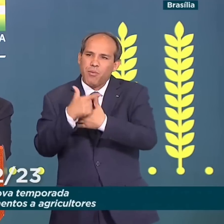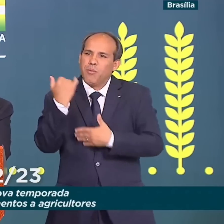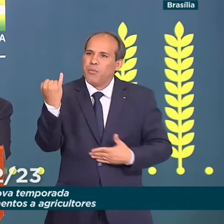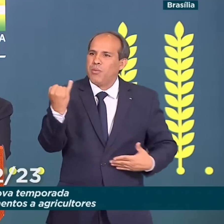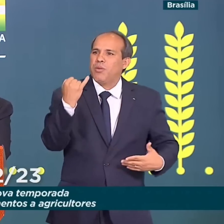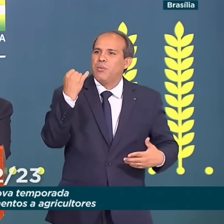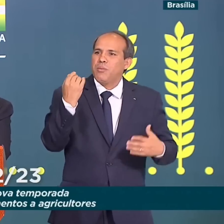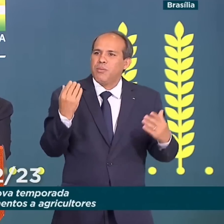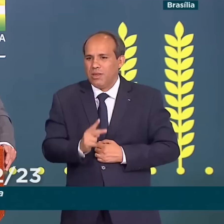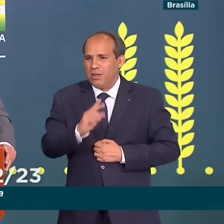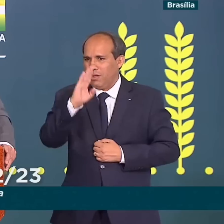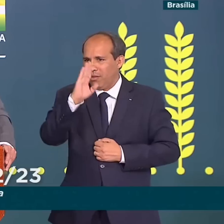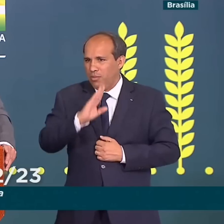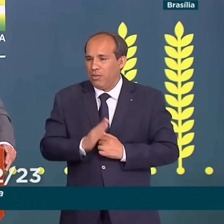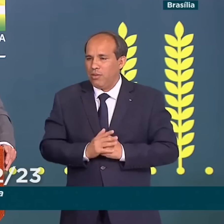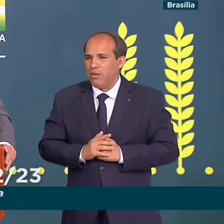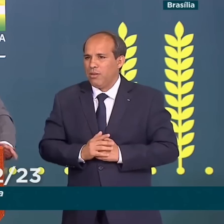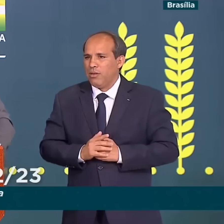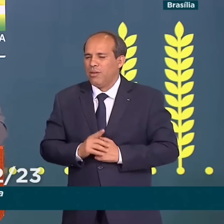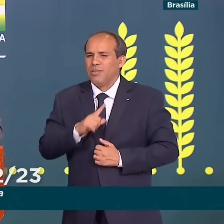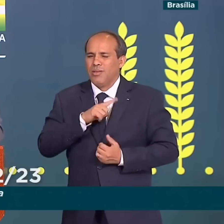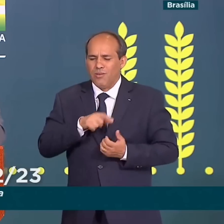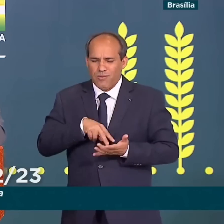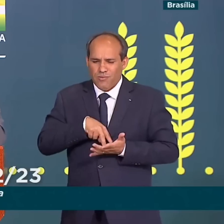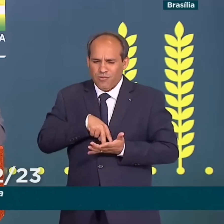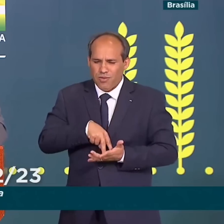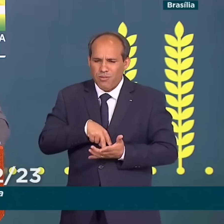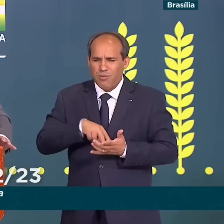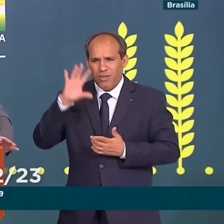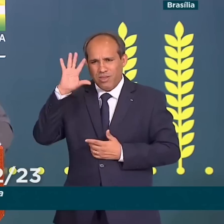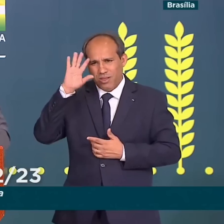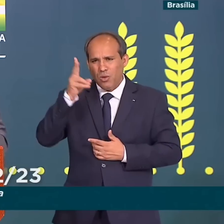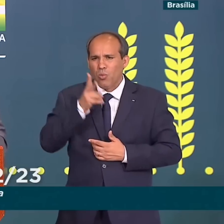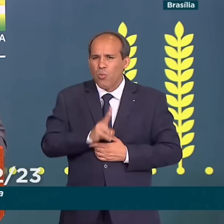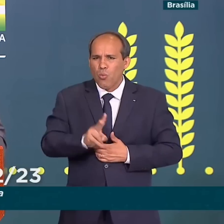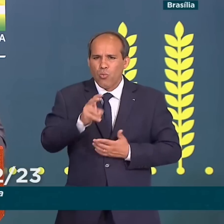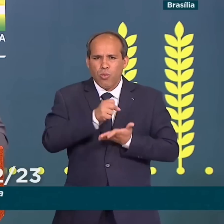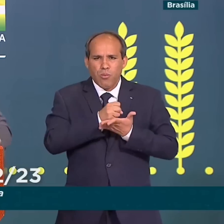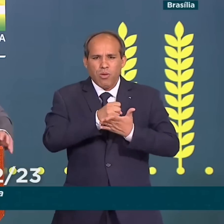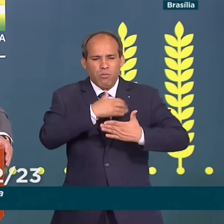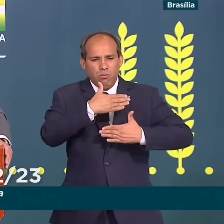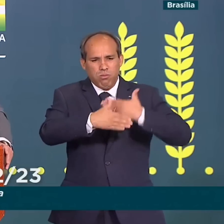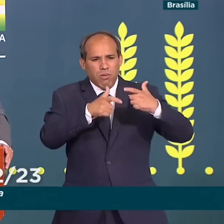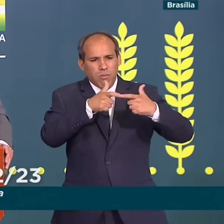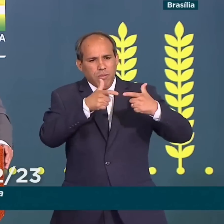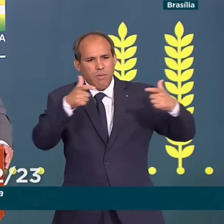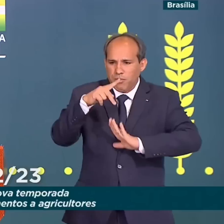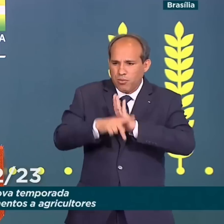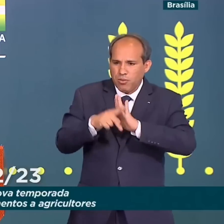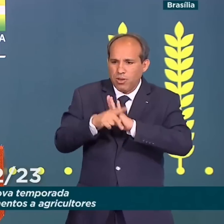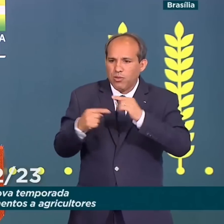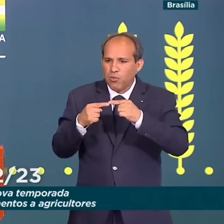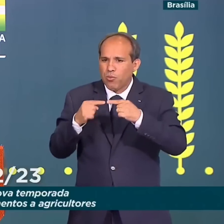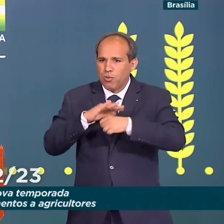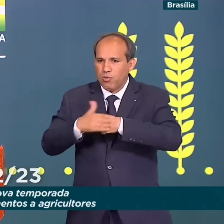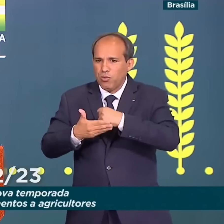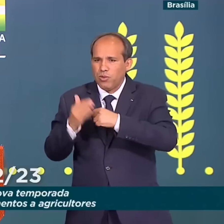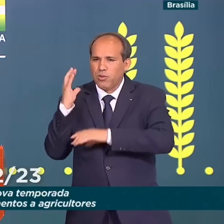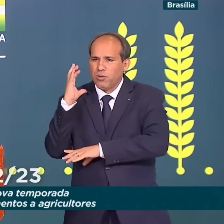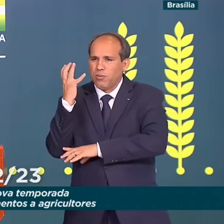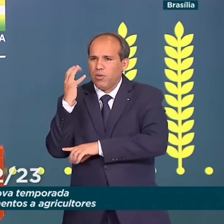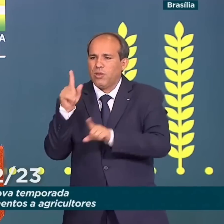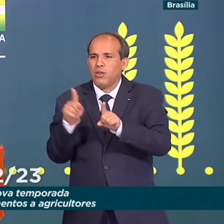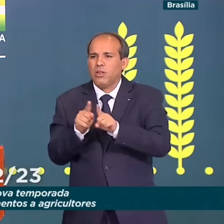no volume de crédito rural em relação à safra anterior. Para financiar o custeio e comercialização,